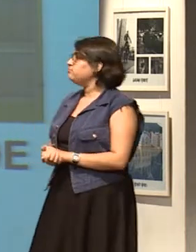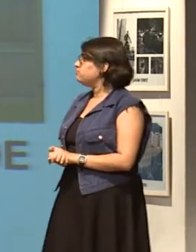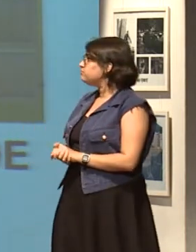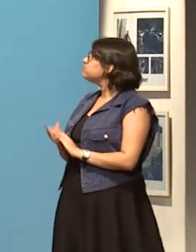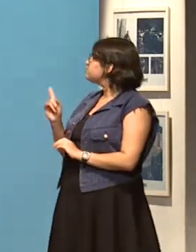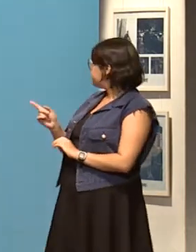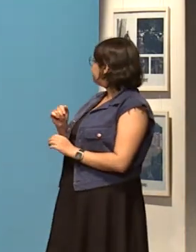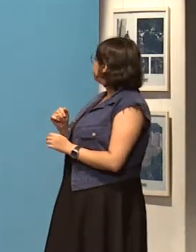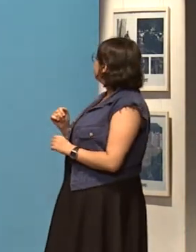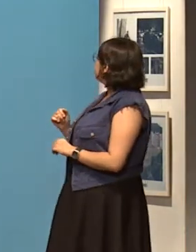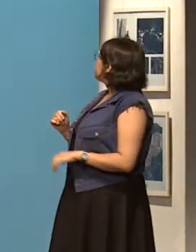pessoas diferentes.